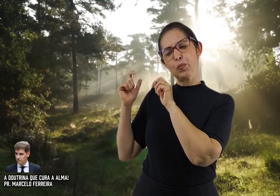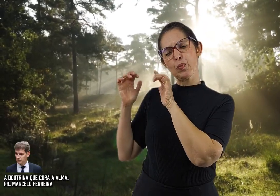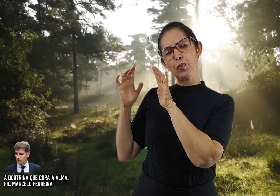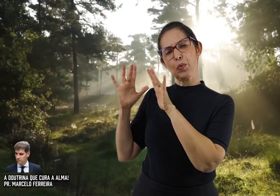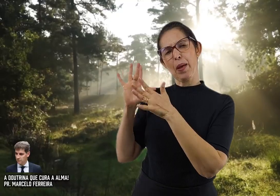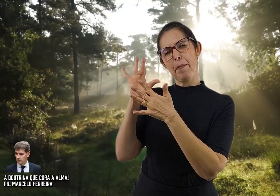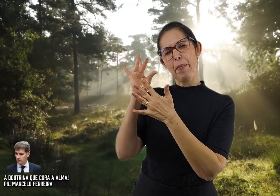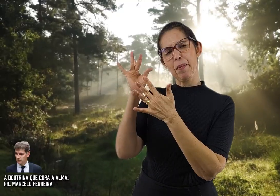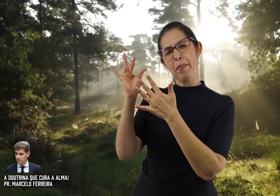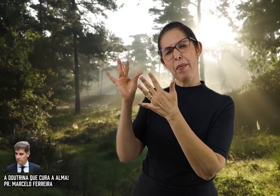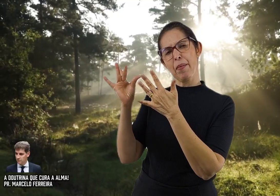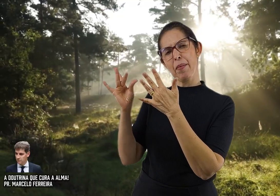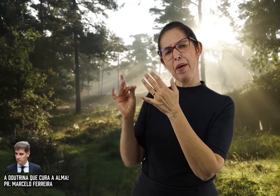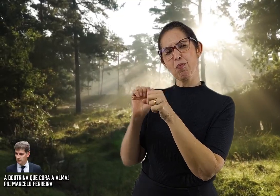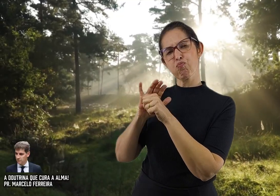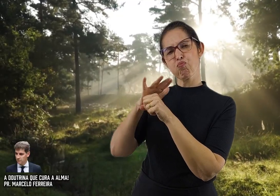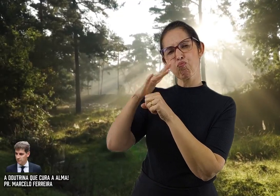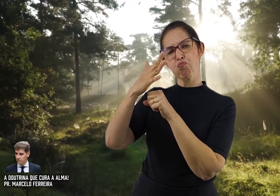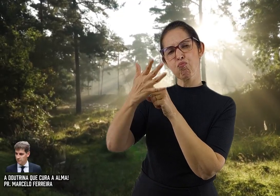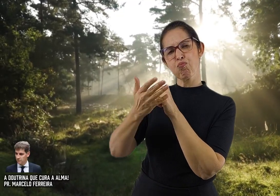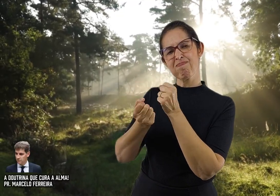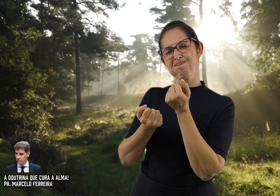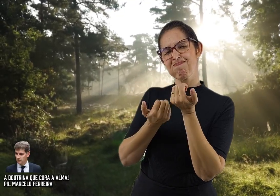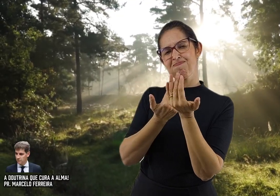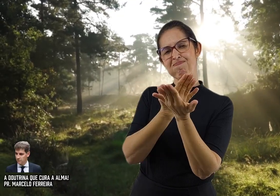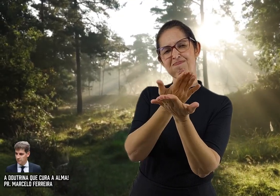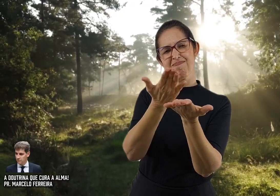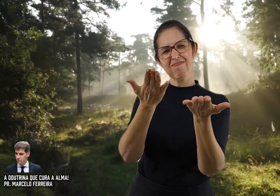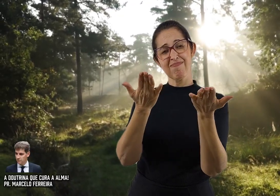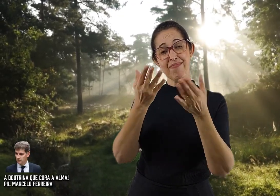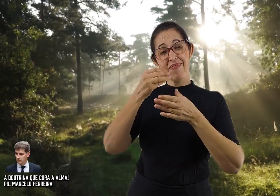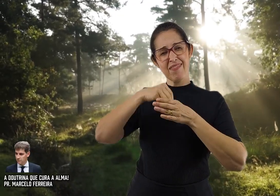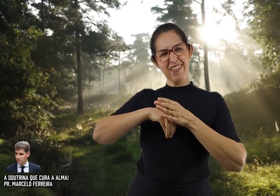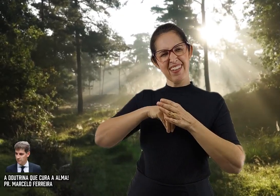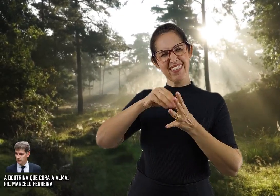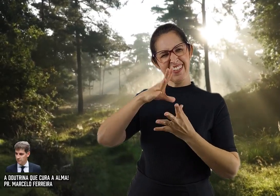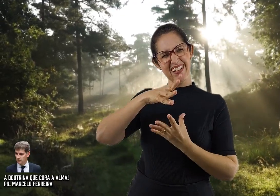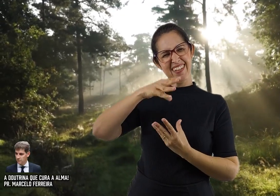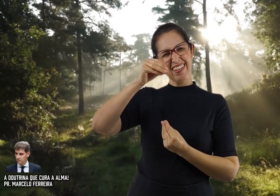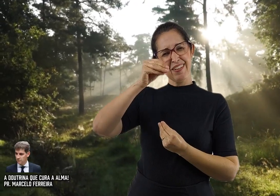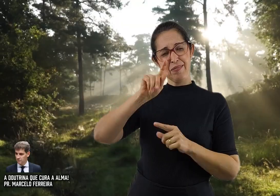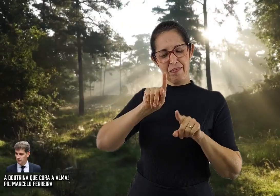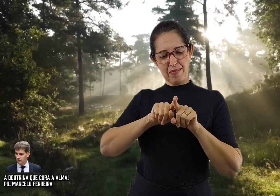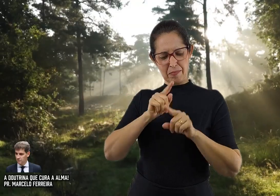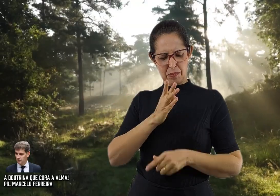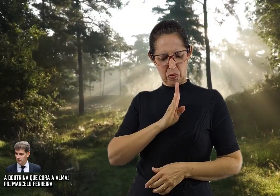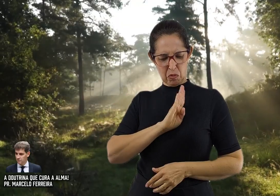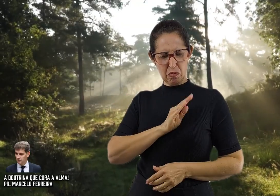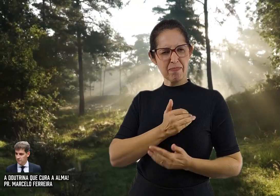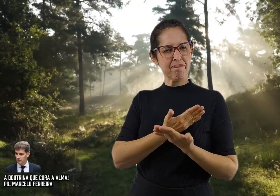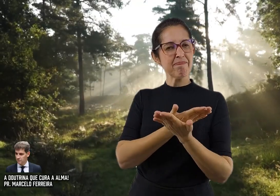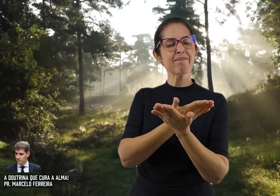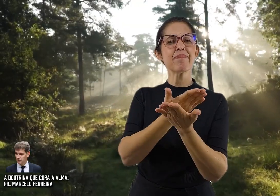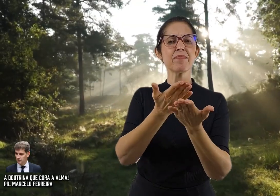haise. suficiente Nele que de haise. para alimentar a vossa alma e o vosso coração.